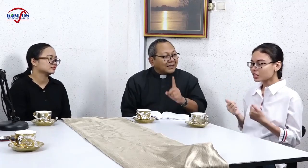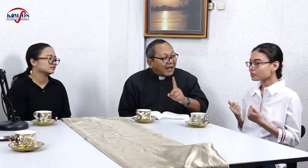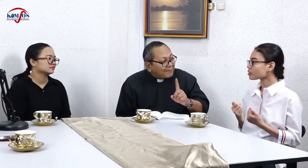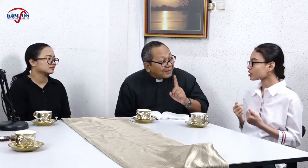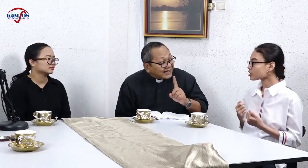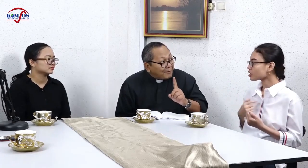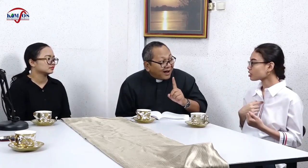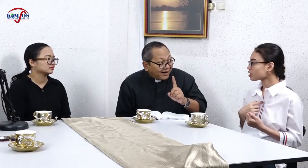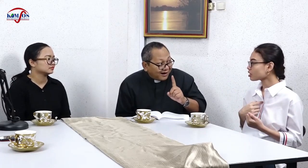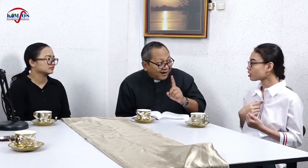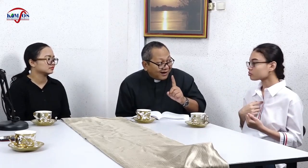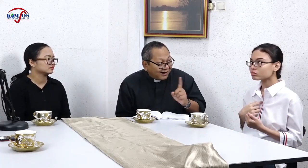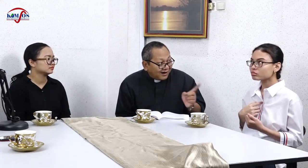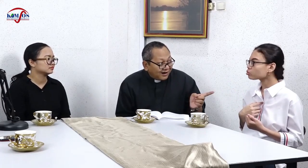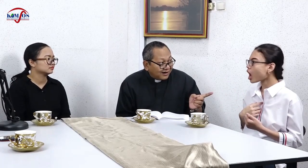pertama